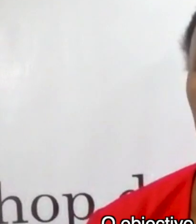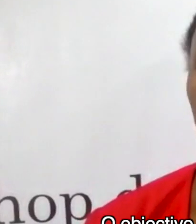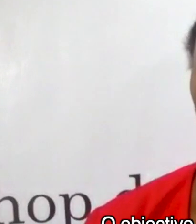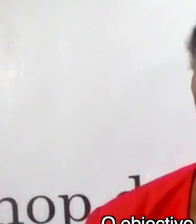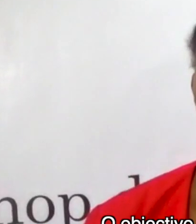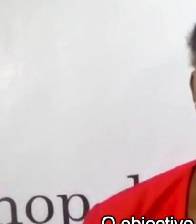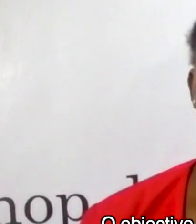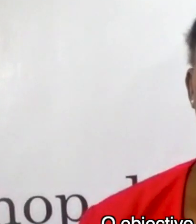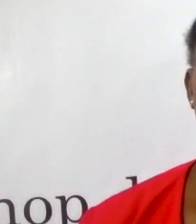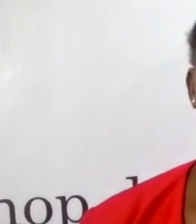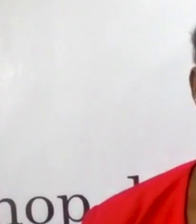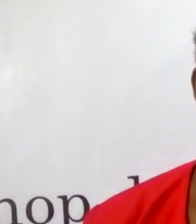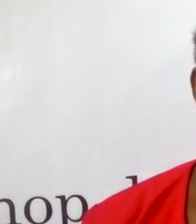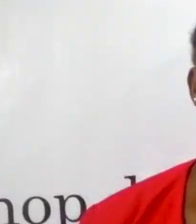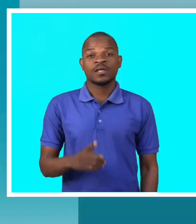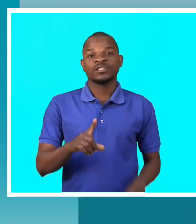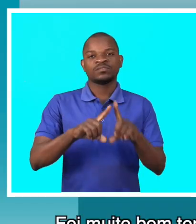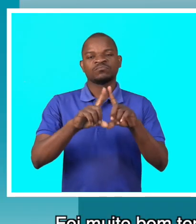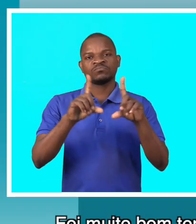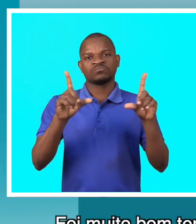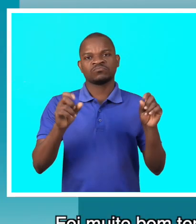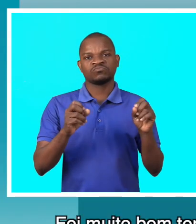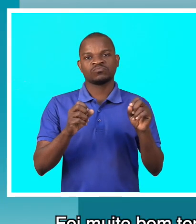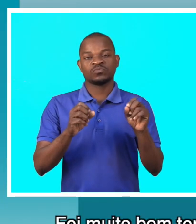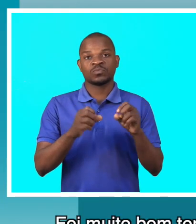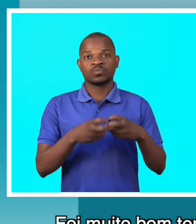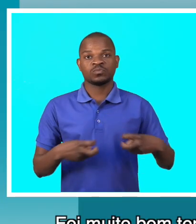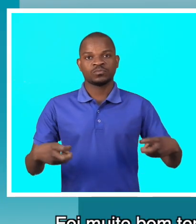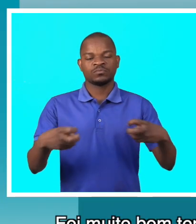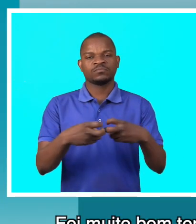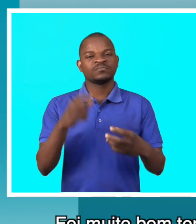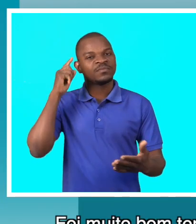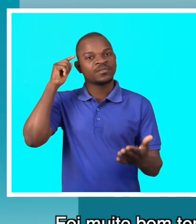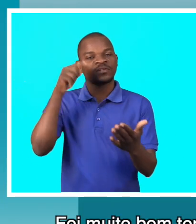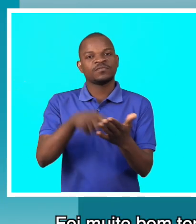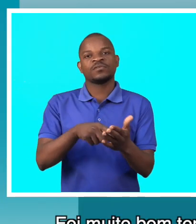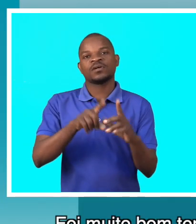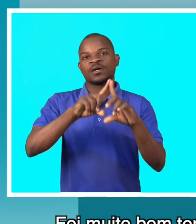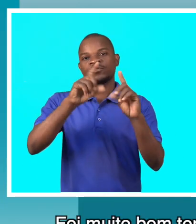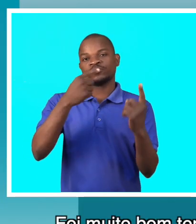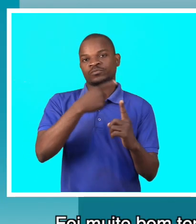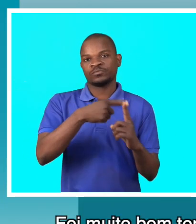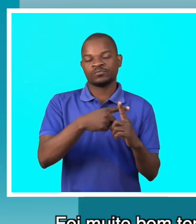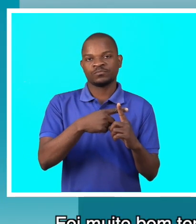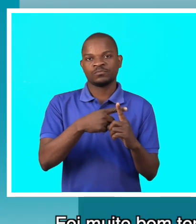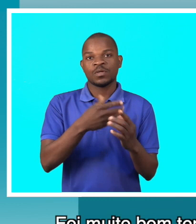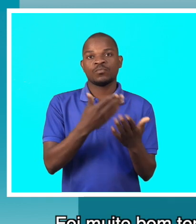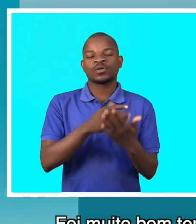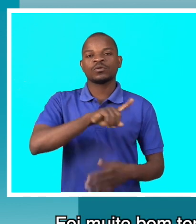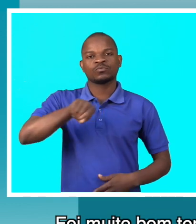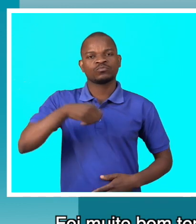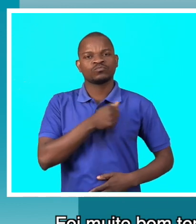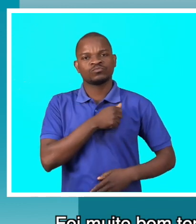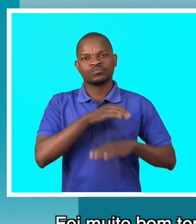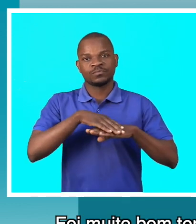ativistas que trabalham nesta área. Deste evento, eu digo que valeu a pena, foi bom, temos